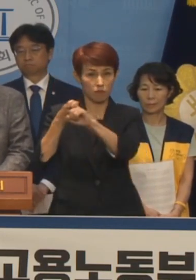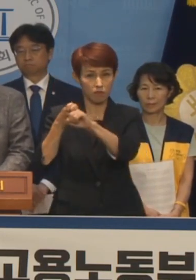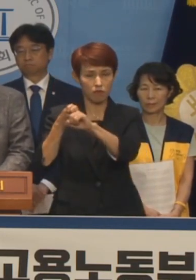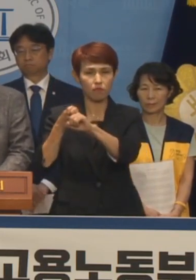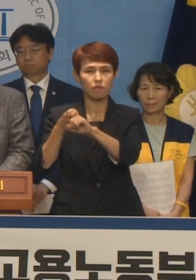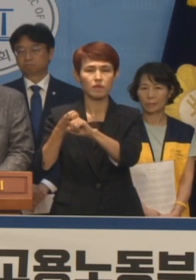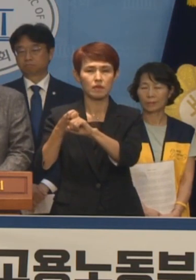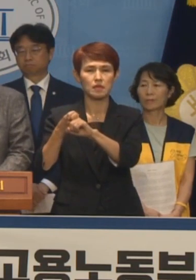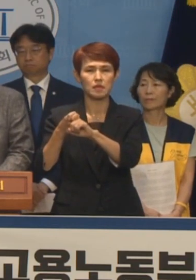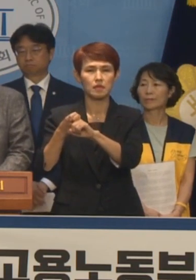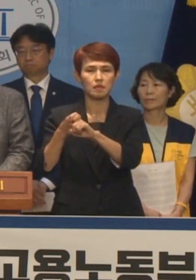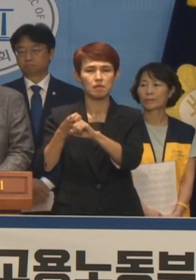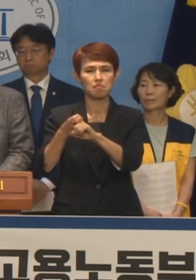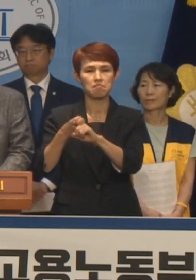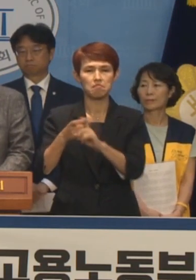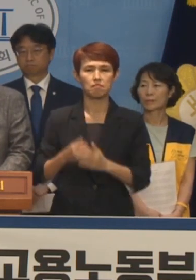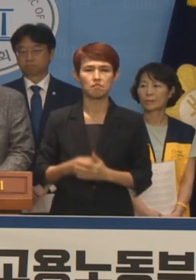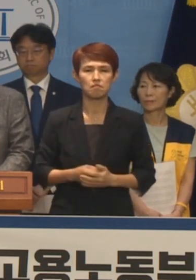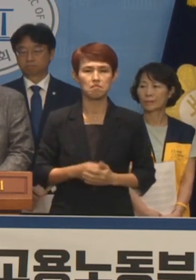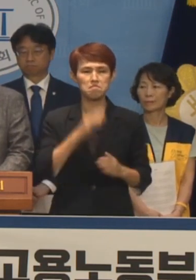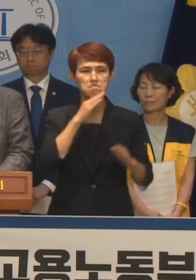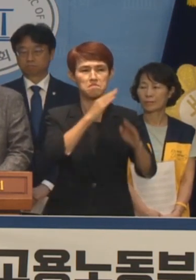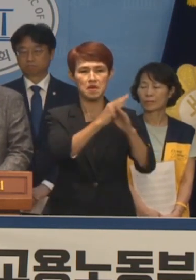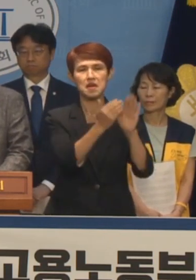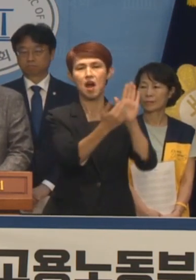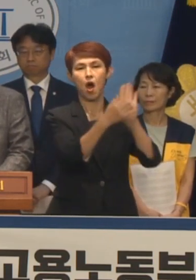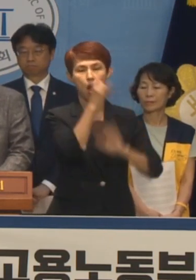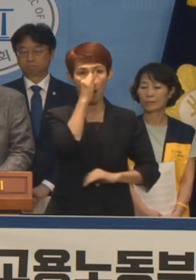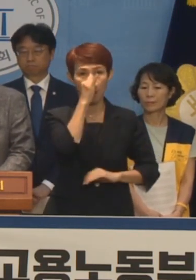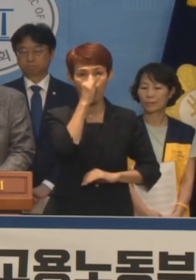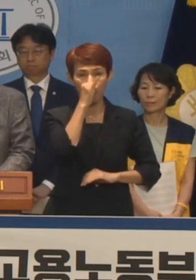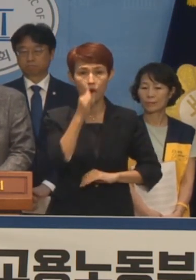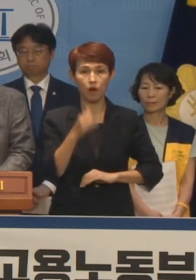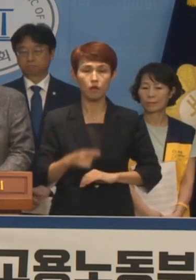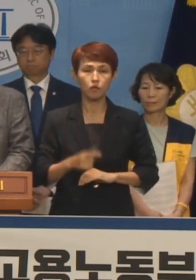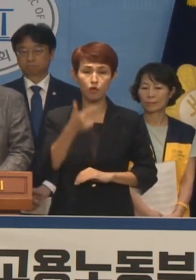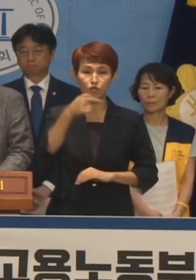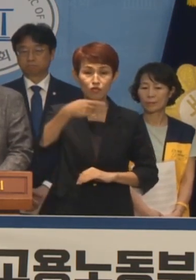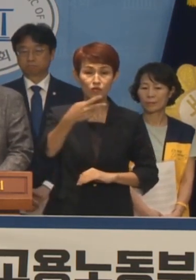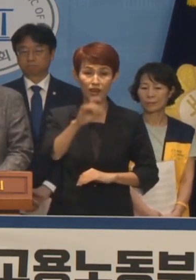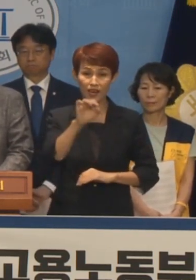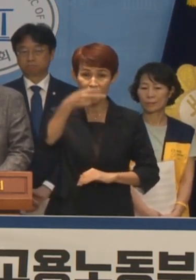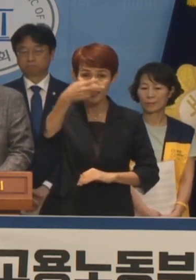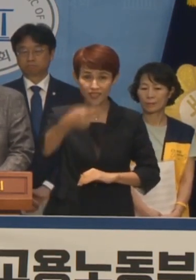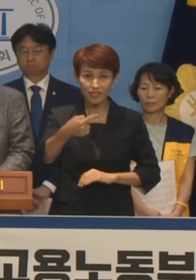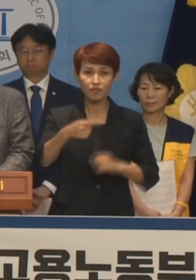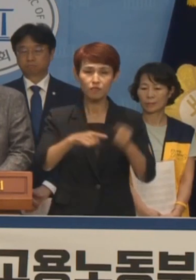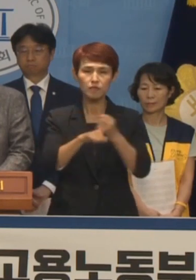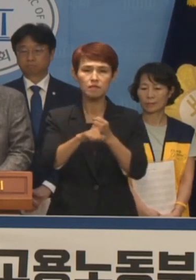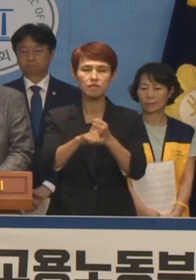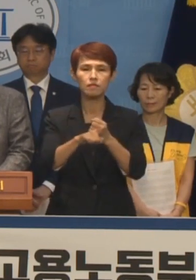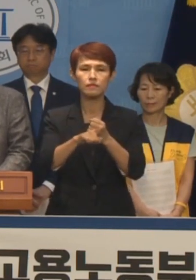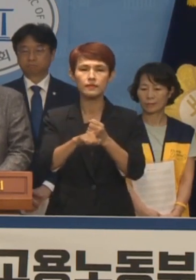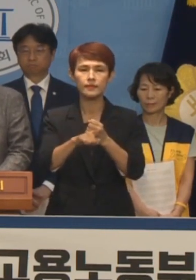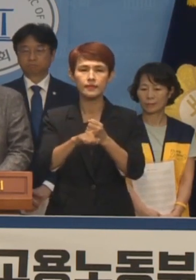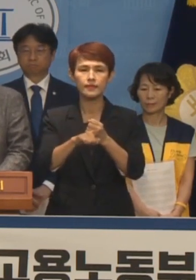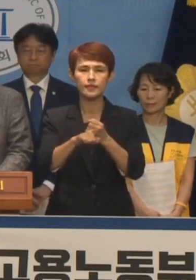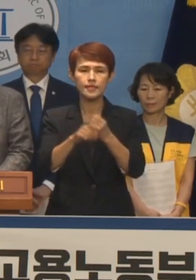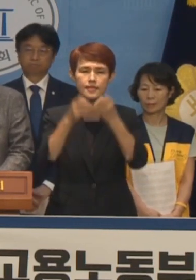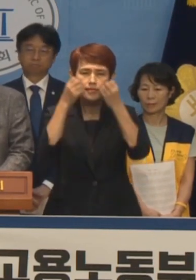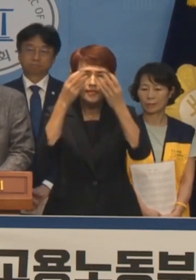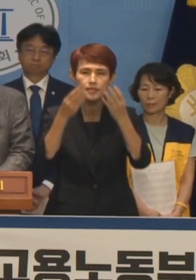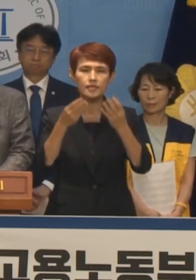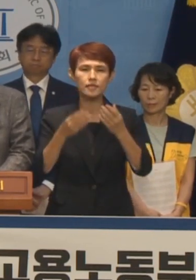뉴라이트는 반공에다가 친일을 결합시켰습니다. 그래서 뉴라이트를 신친일파, 친일 극우 세력, 친일